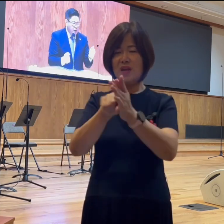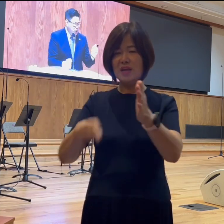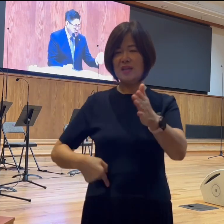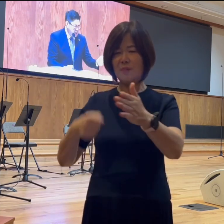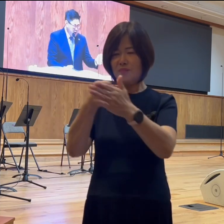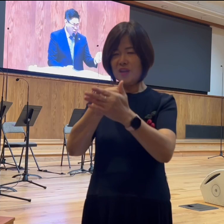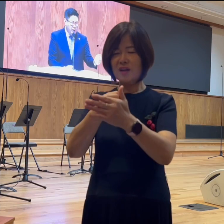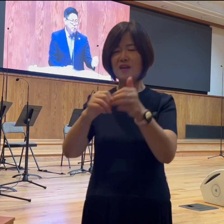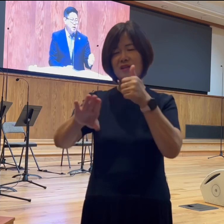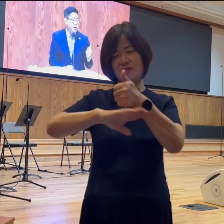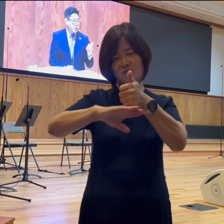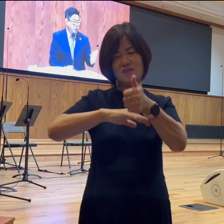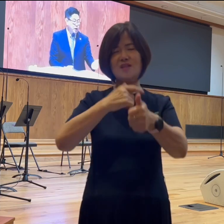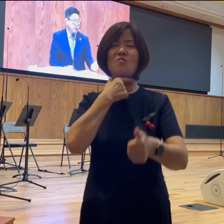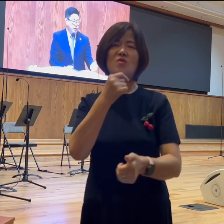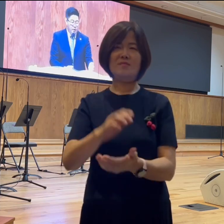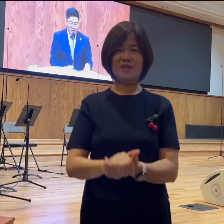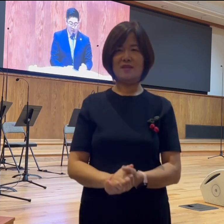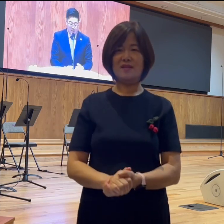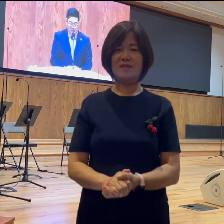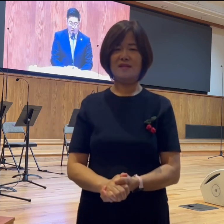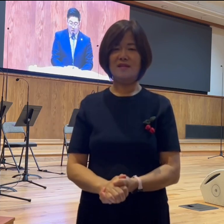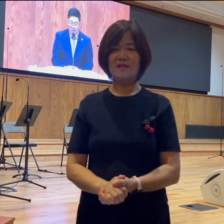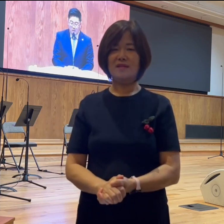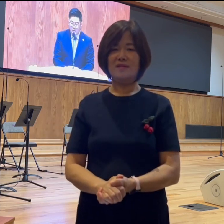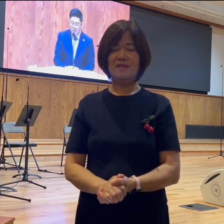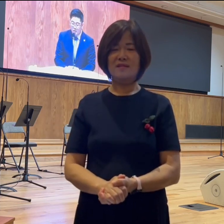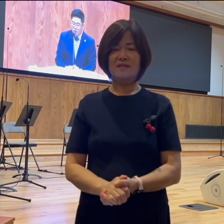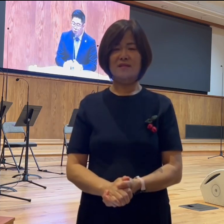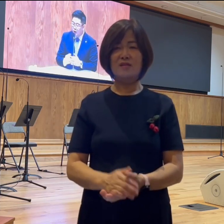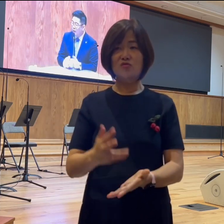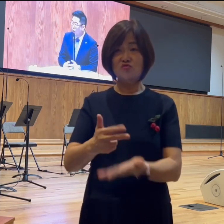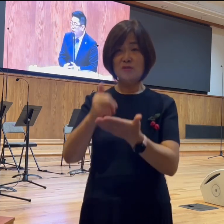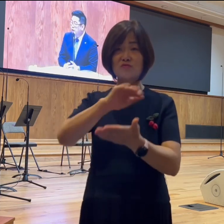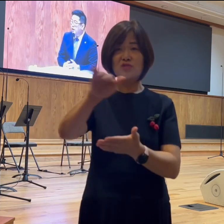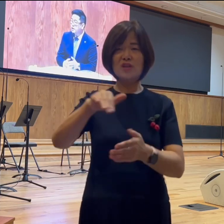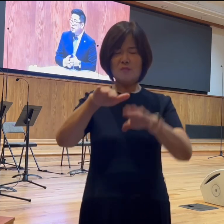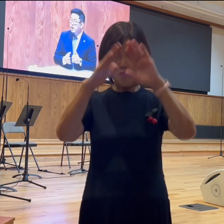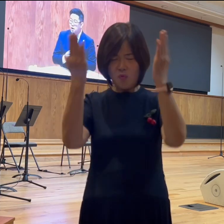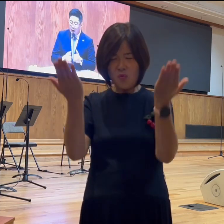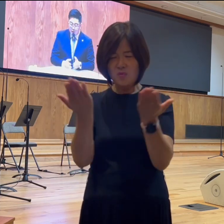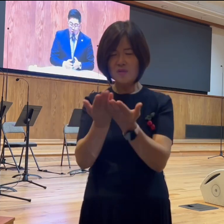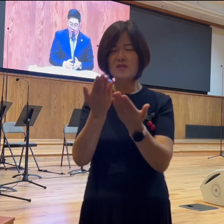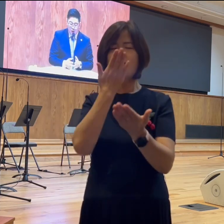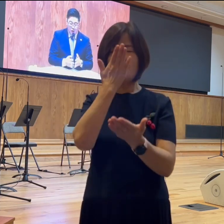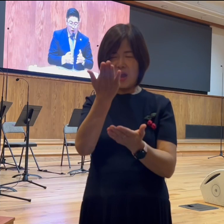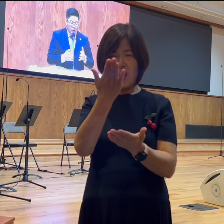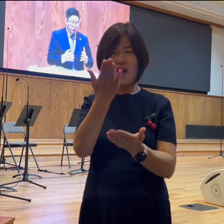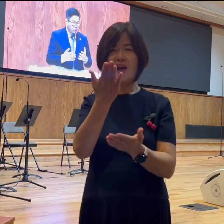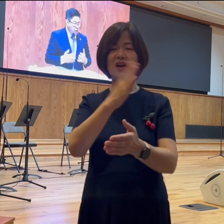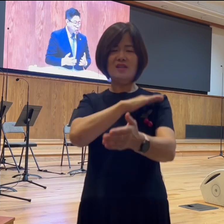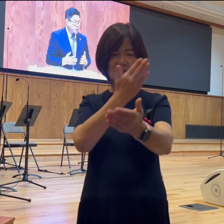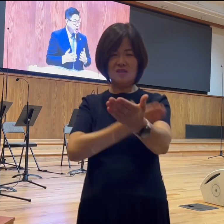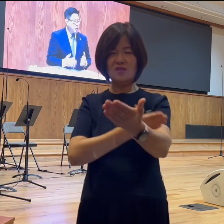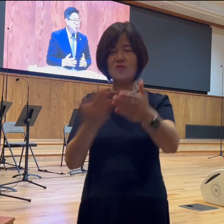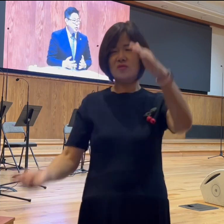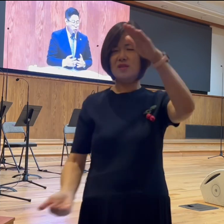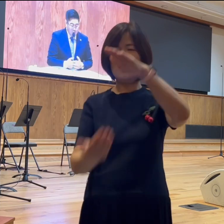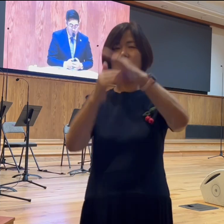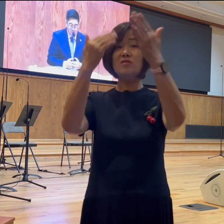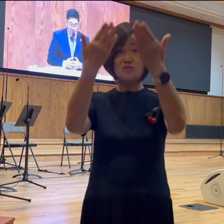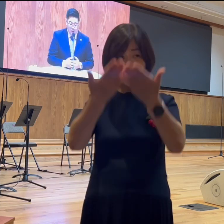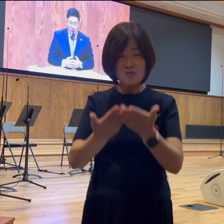힘차게 전진하기 원합니다. 내가 소원할 때 주님 우리에게 모든 것을 할 수 있는 능력으로